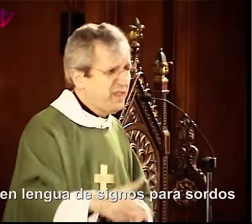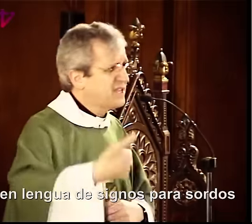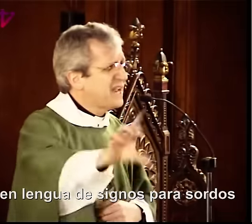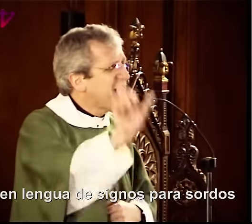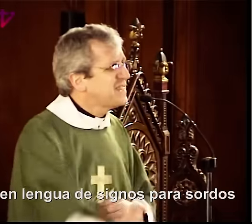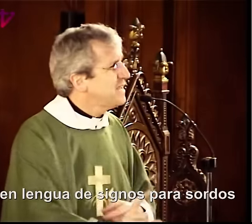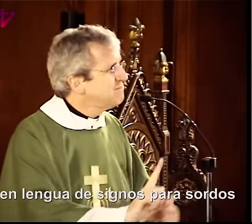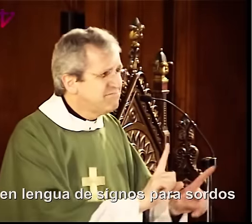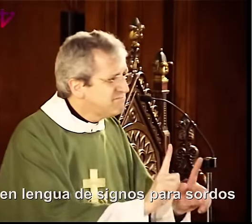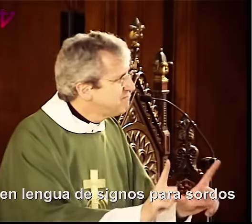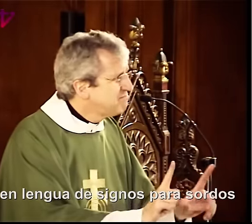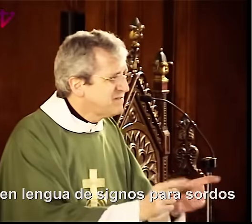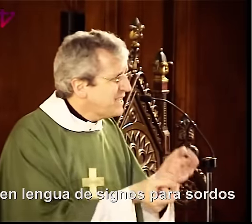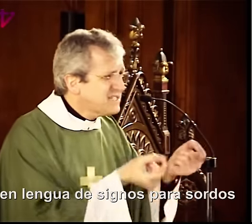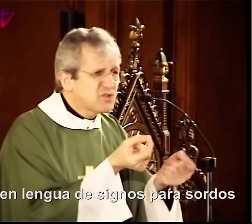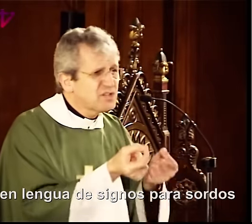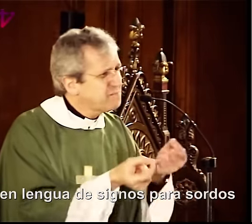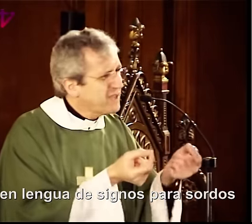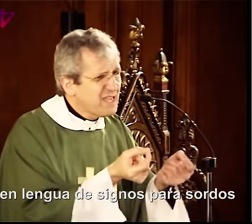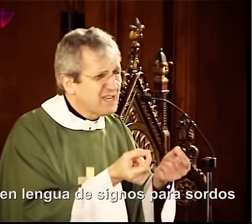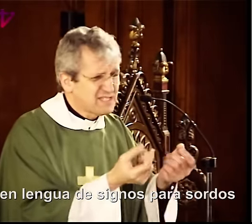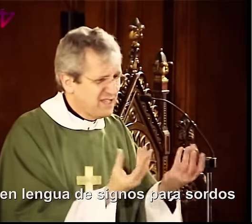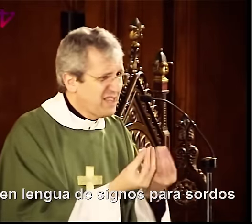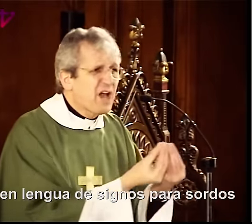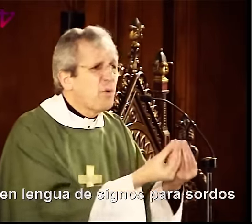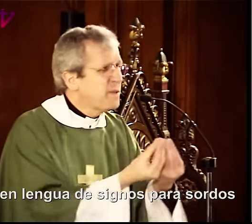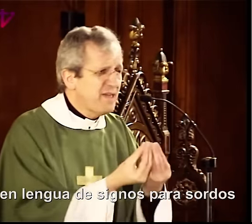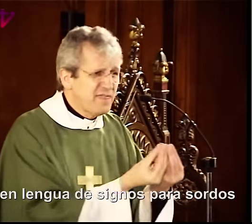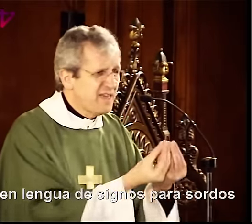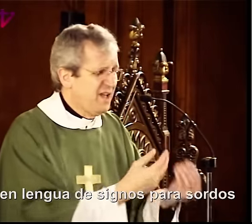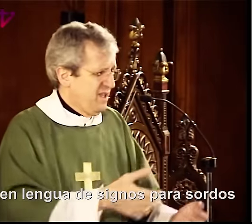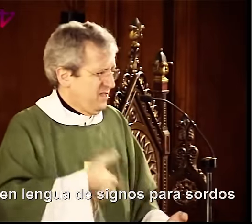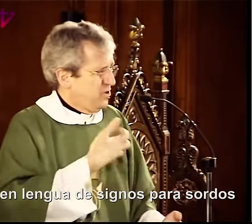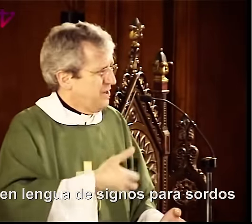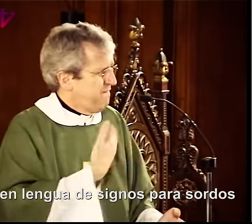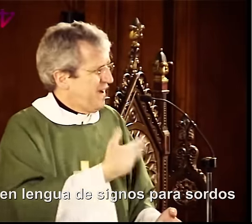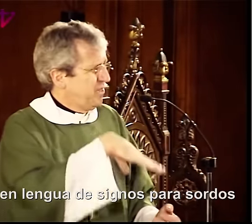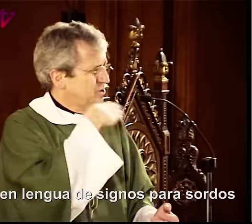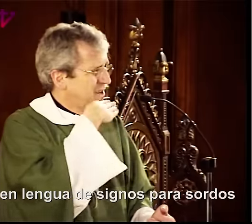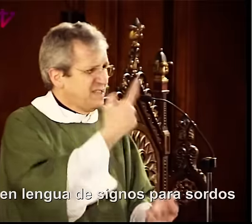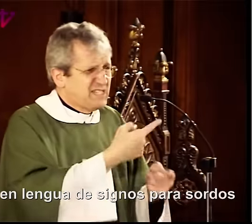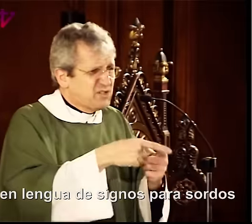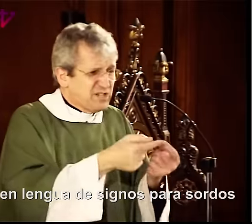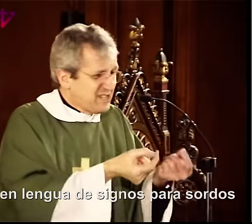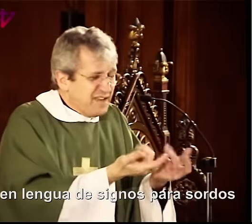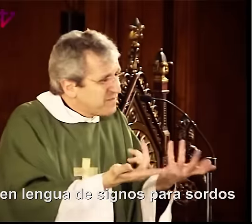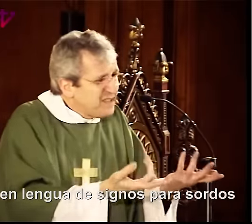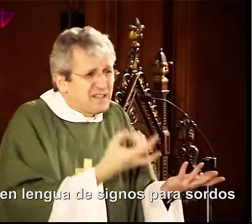a nadie. Esas cosas pequeñas de la convivencia, de los enfados, de esas cosas que